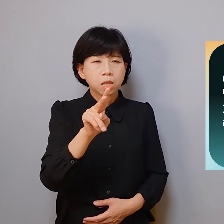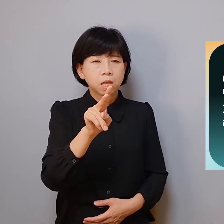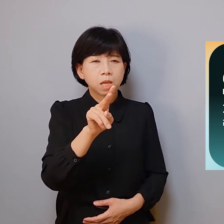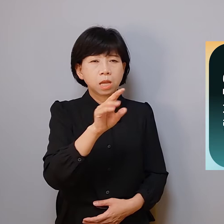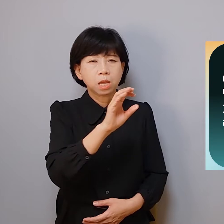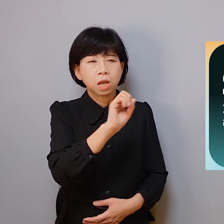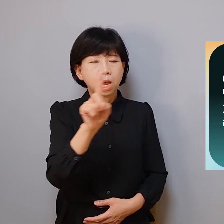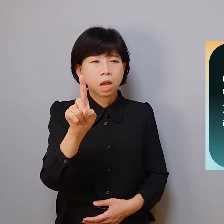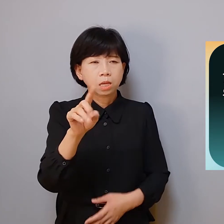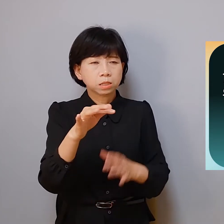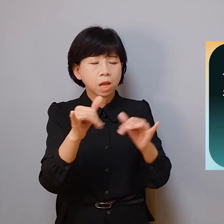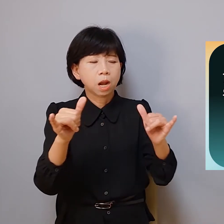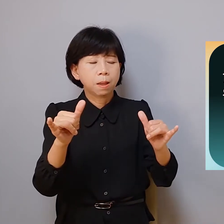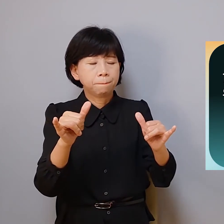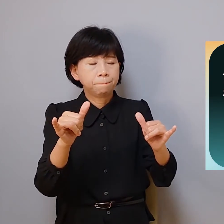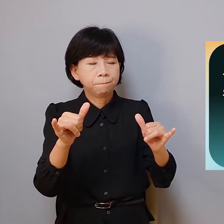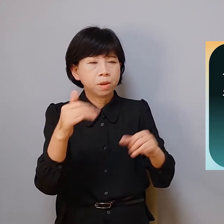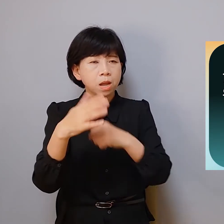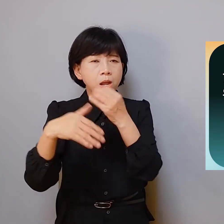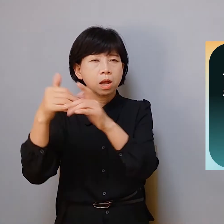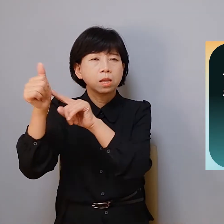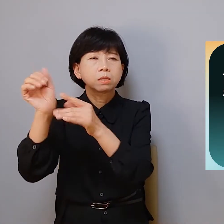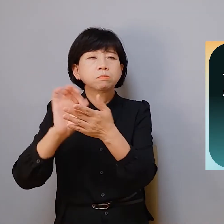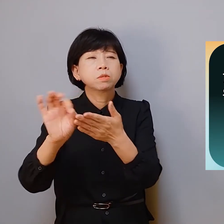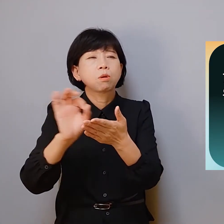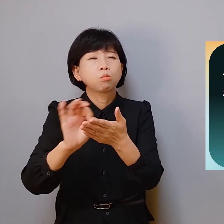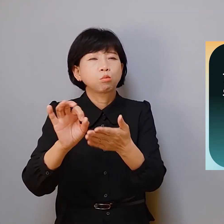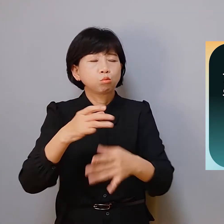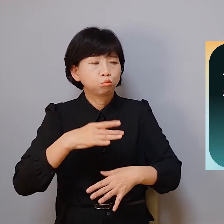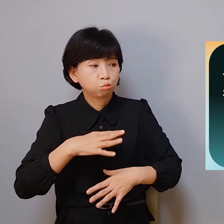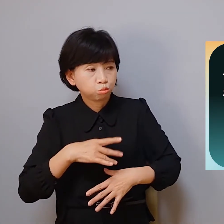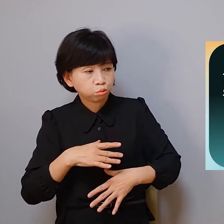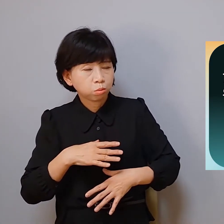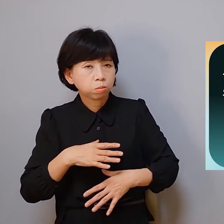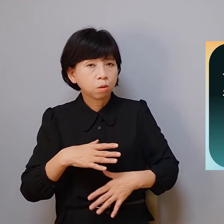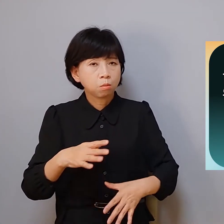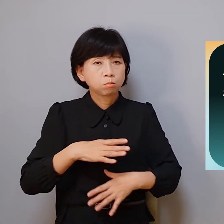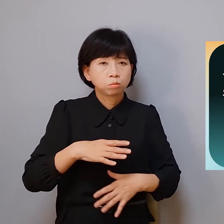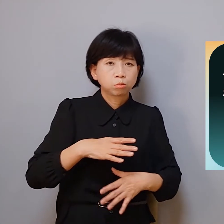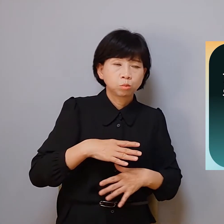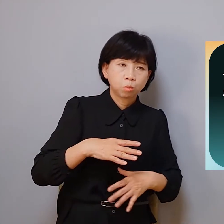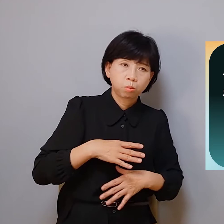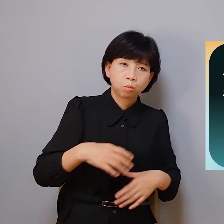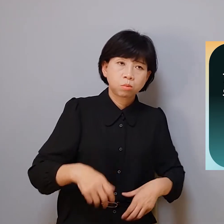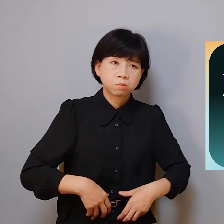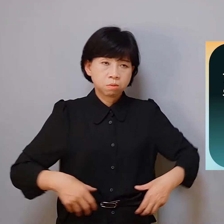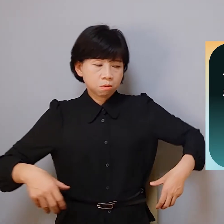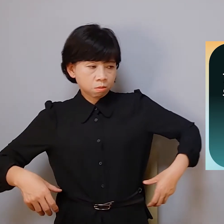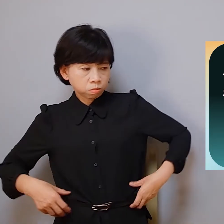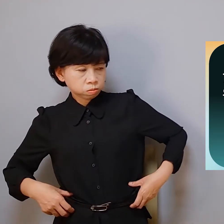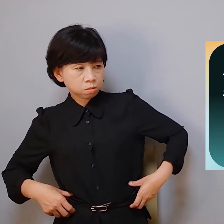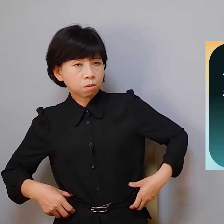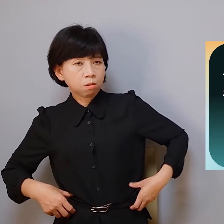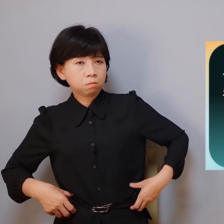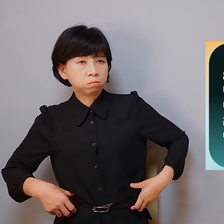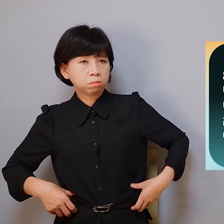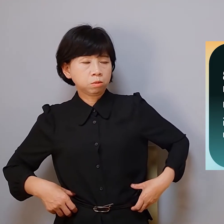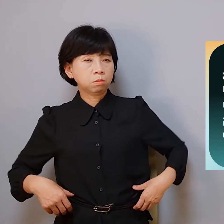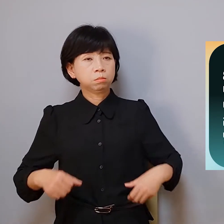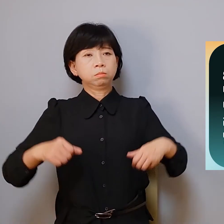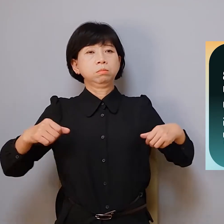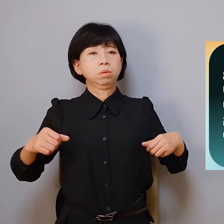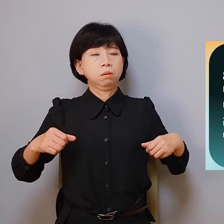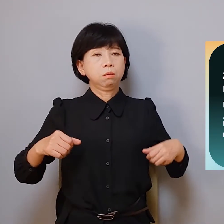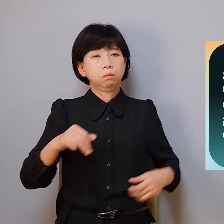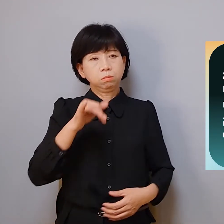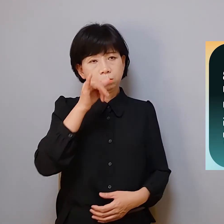도구로 일으켰나니 그들은 두렵고 무서우며 당당함과 위엄이 자기들에게서 나오며 아주